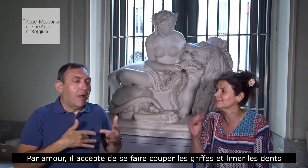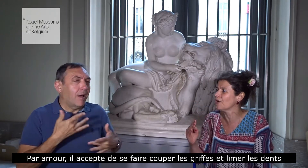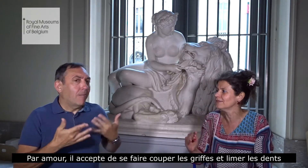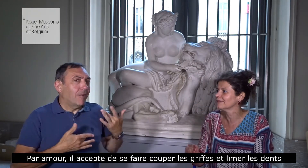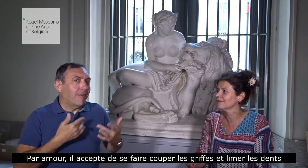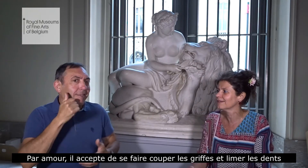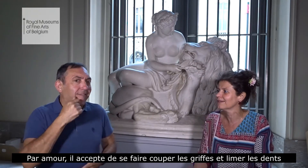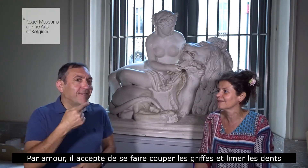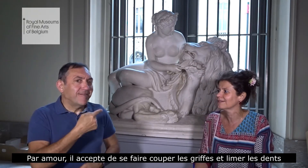dents.